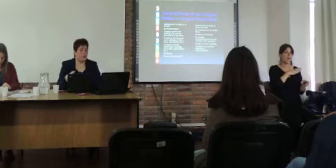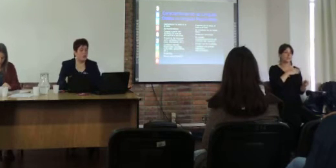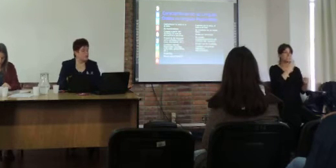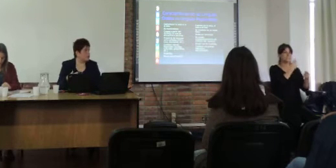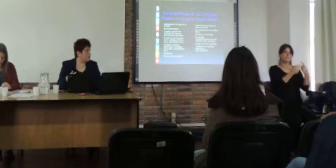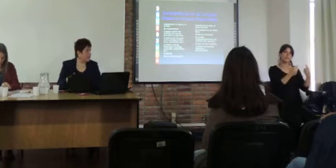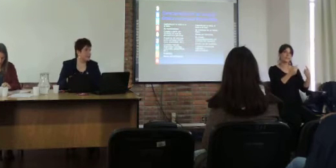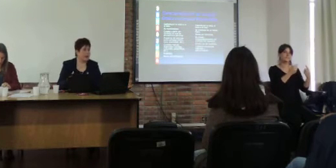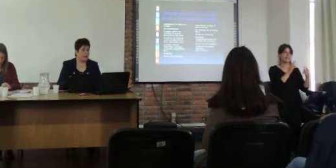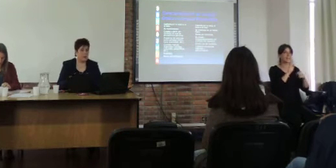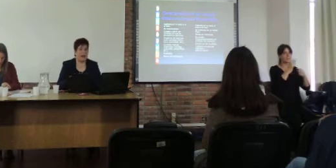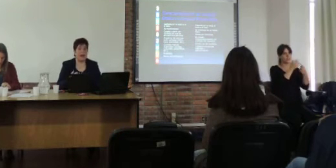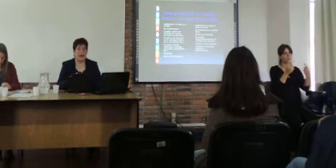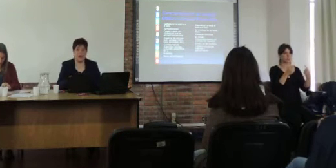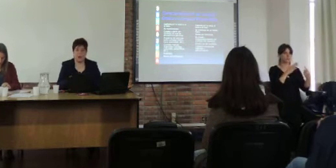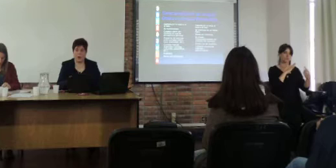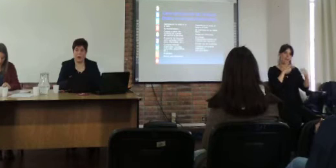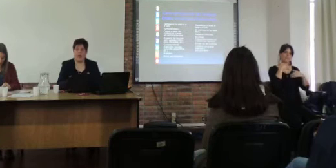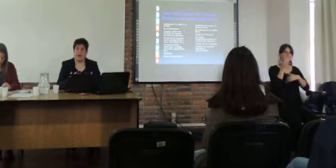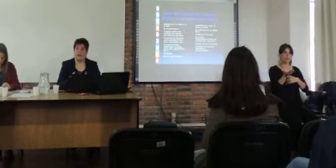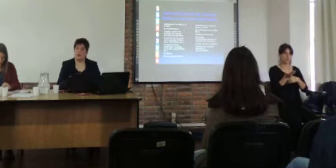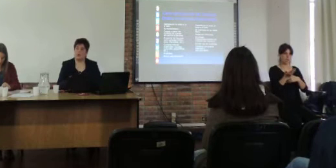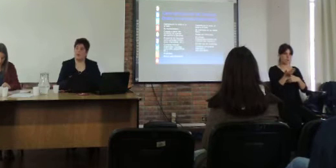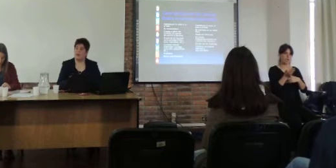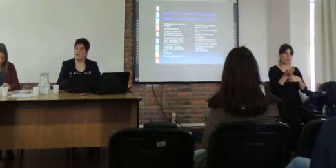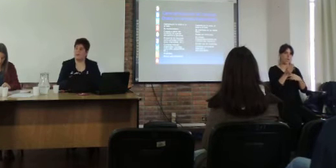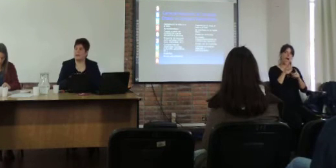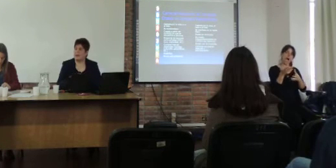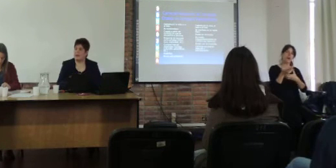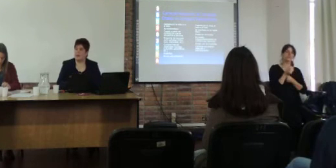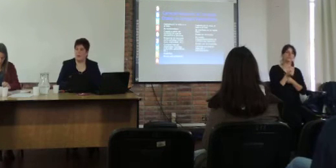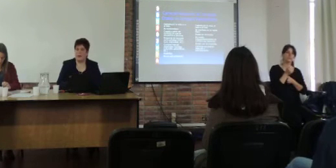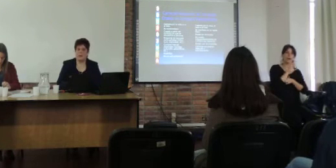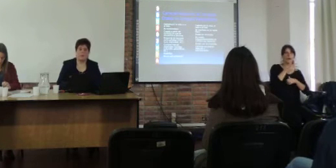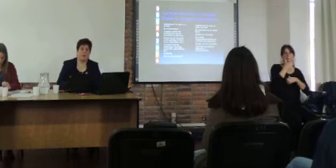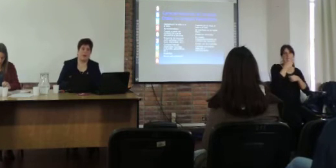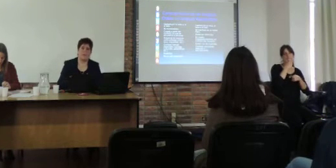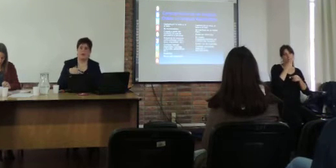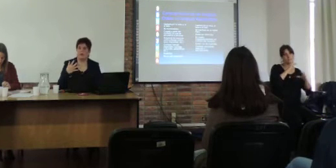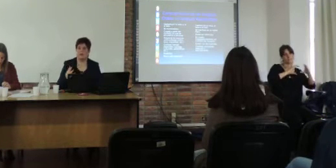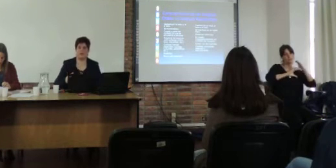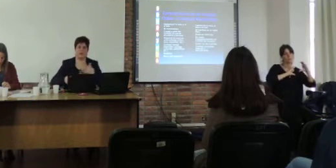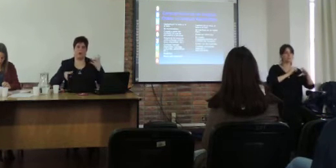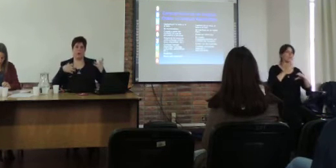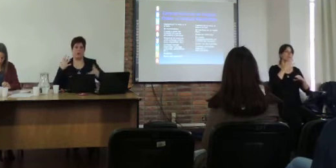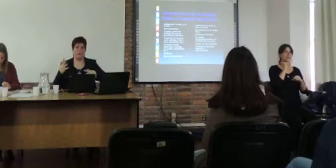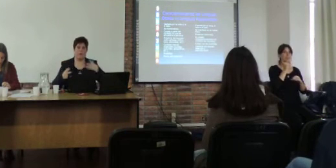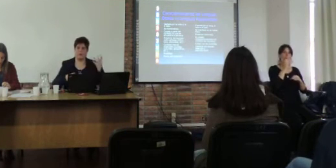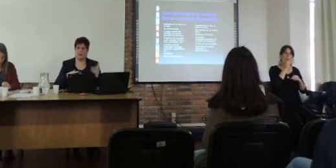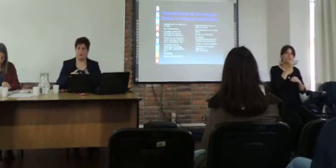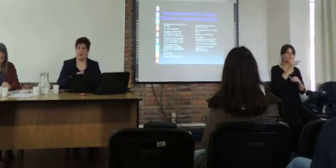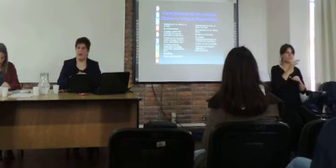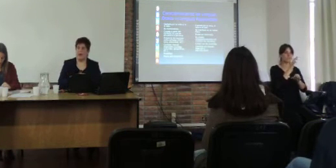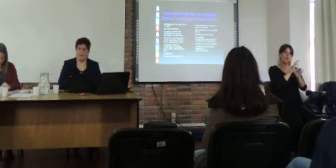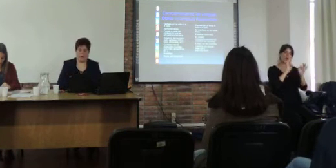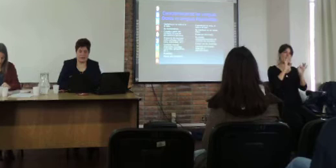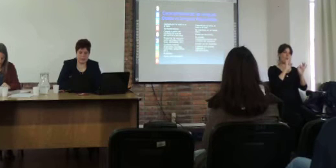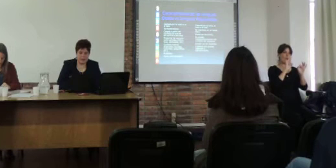distintos recursos externos a la lengua que lo ayudan, lo facilitan en la comunicación, por ejemplo, la entonación, los